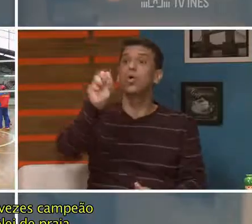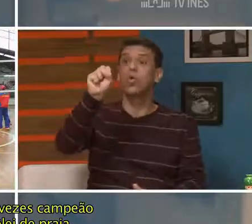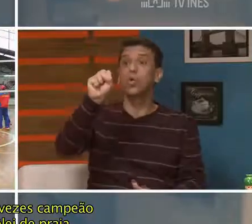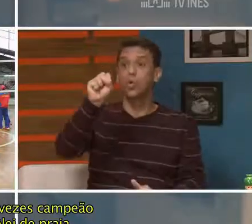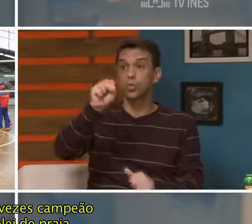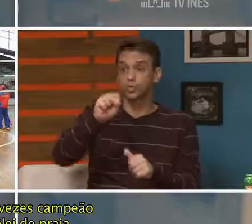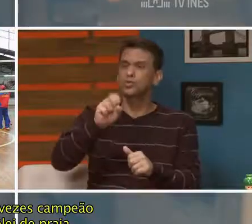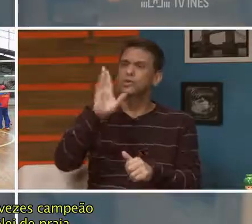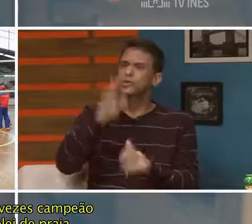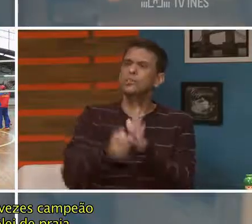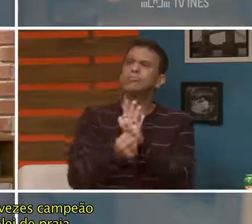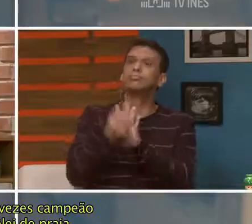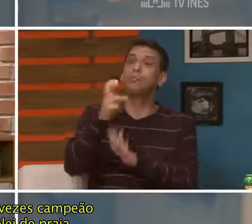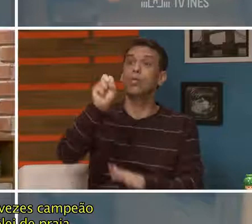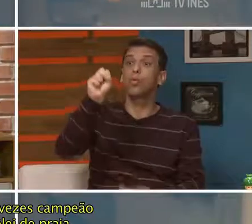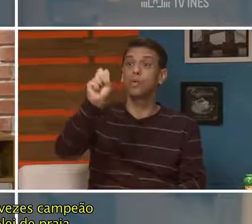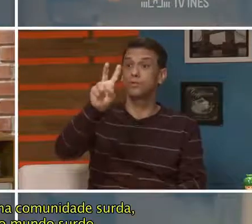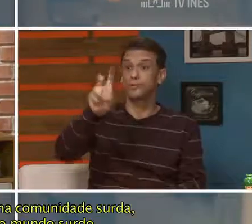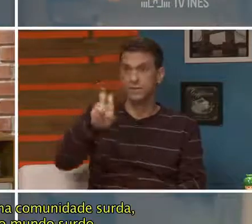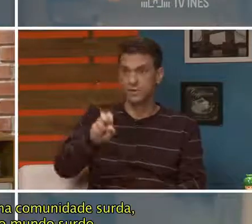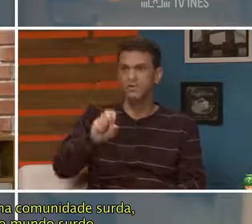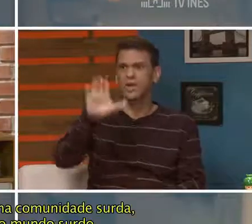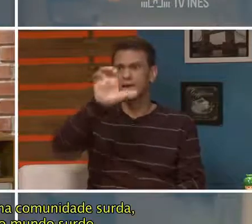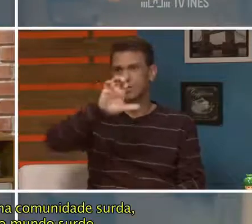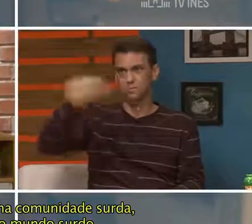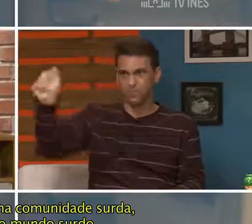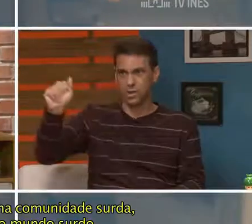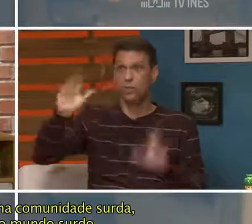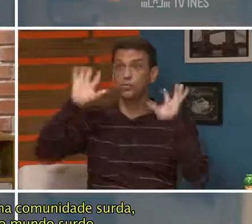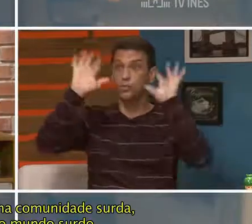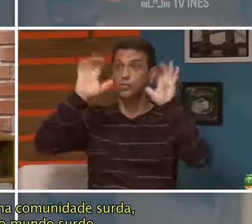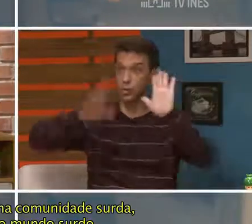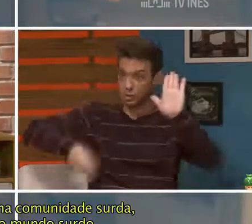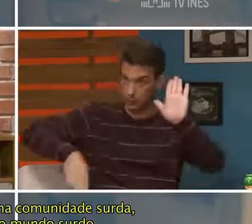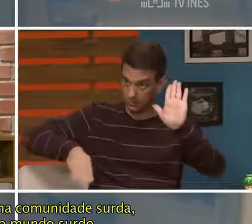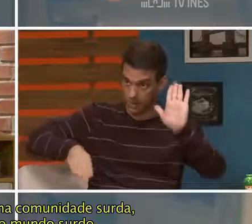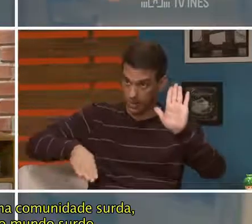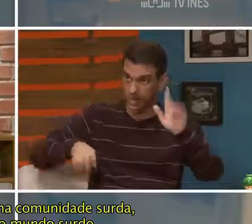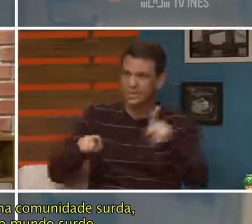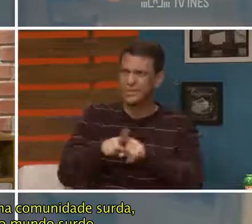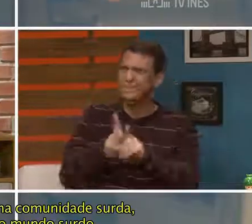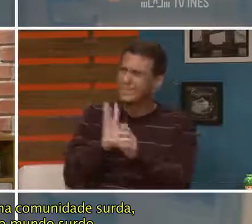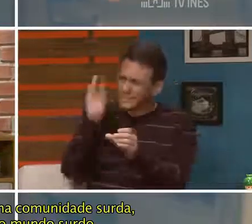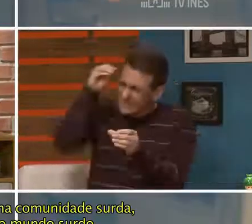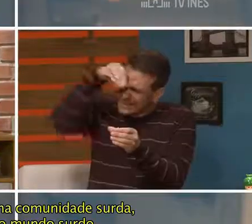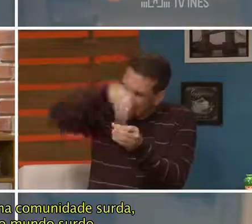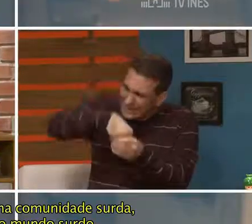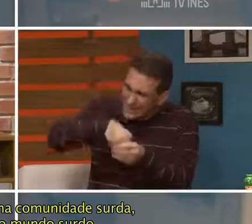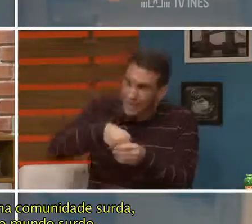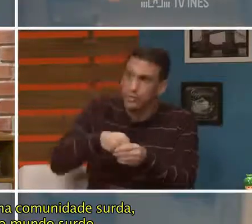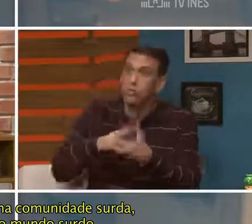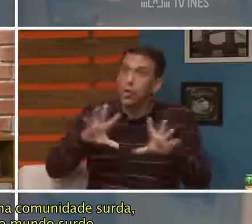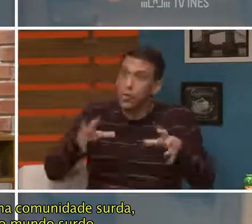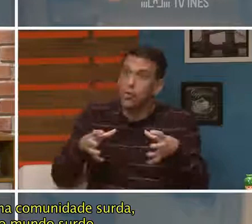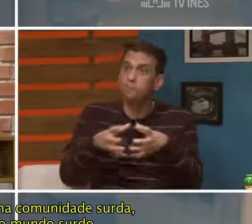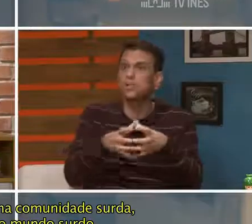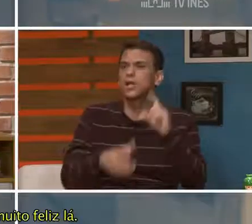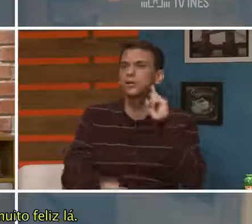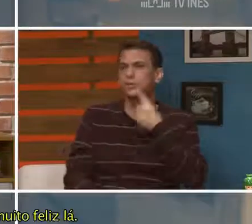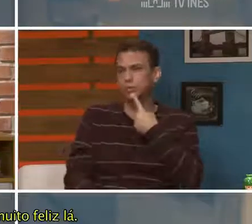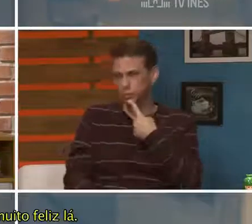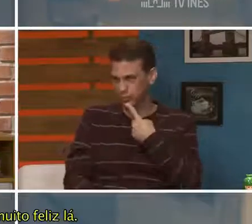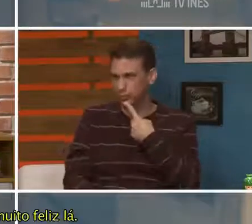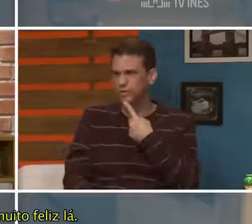vezes campeão de vôlei de praia, e está lá muito imerso na comunidade surda, imerso no mundo